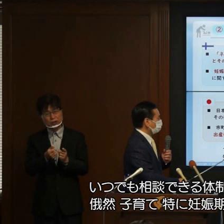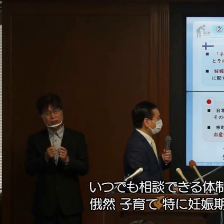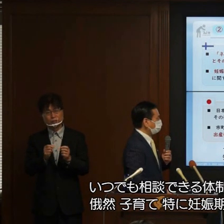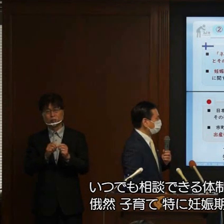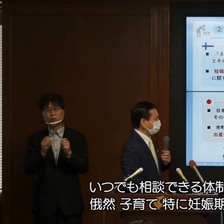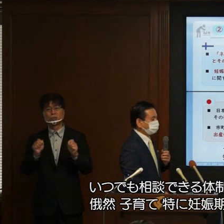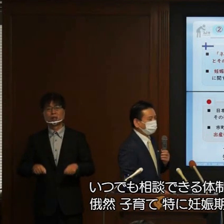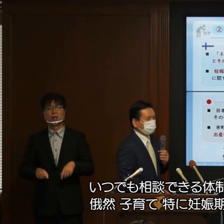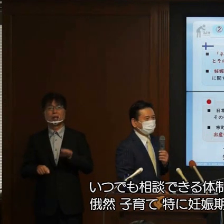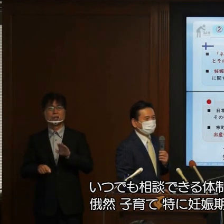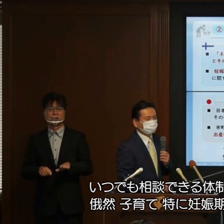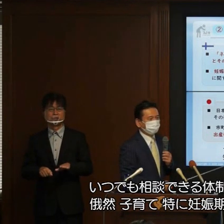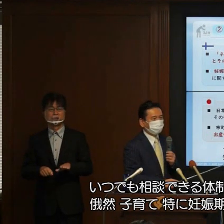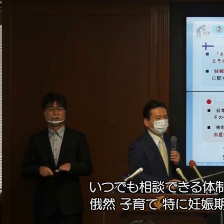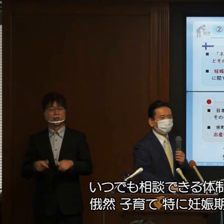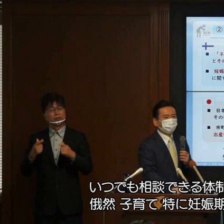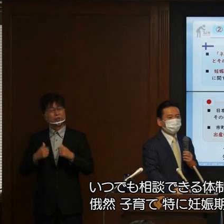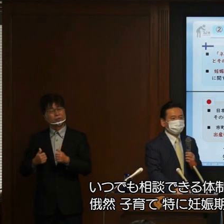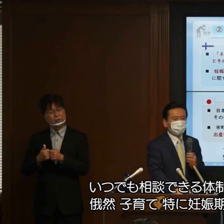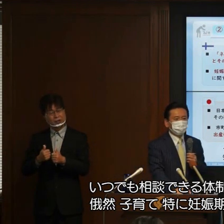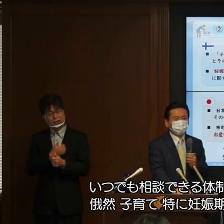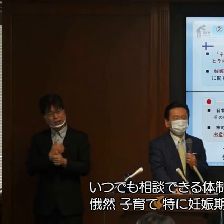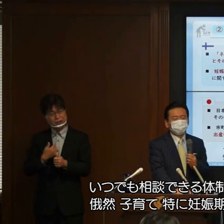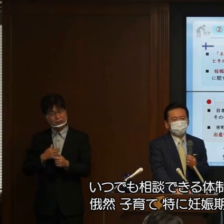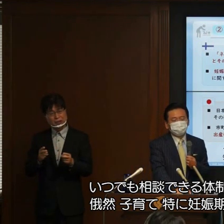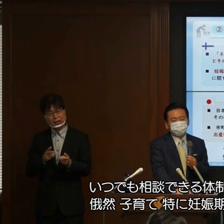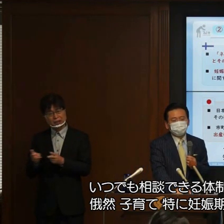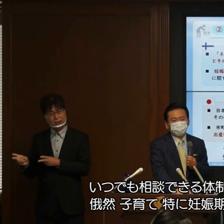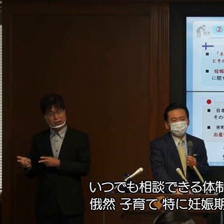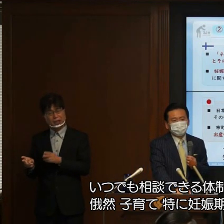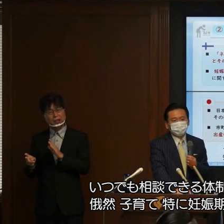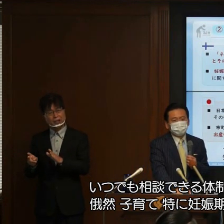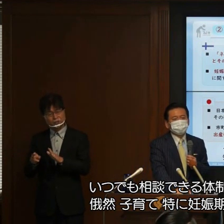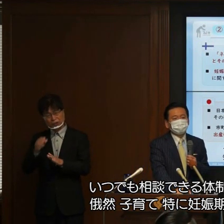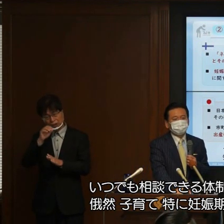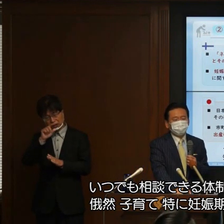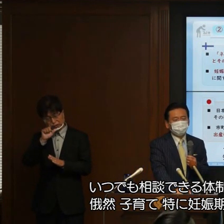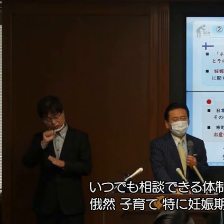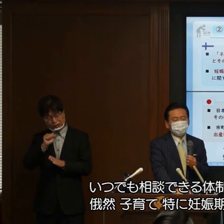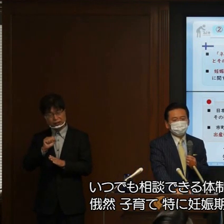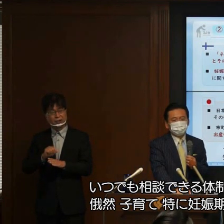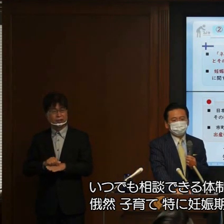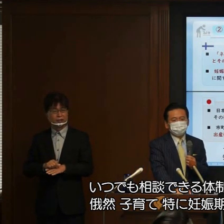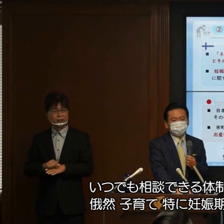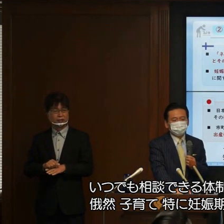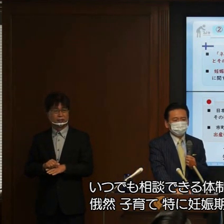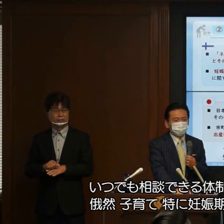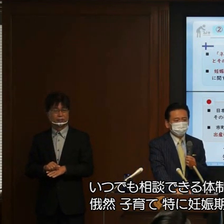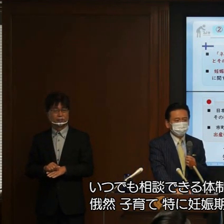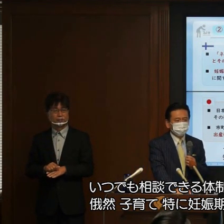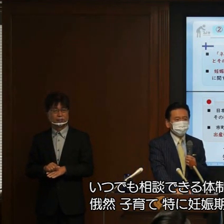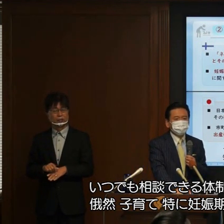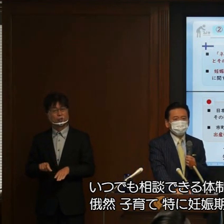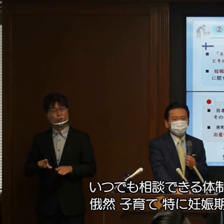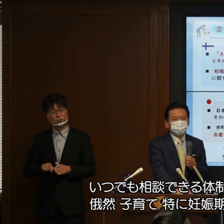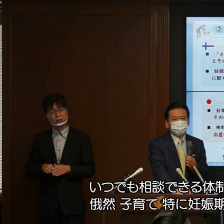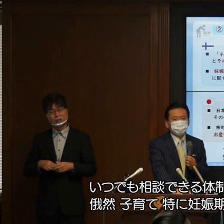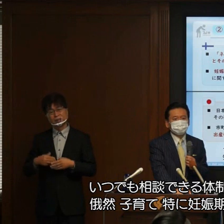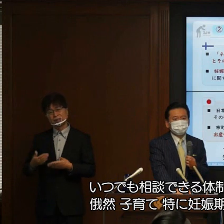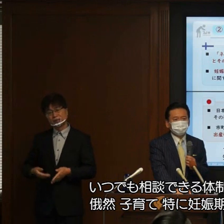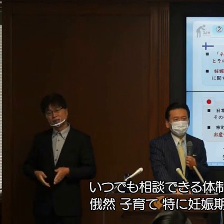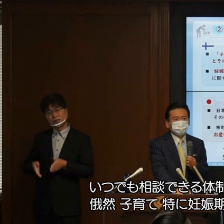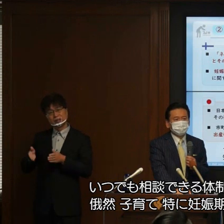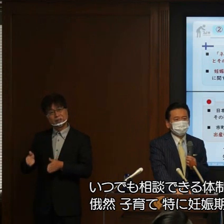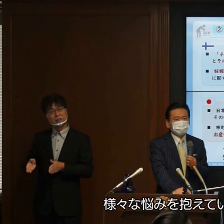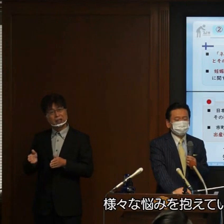いつでも相談できる体制っていうのがあると、がぜん子育て、特に妊娠期も含